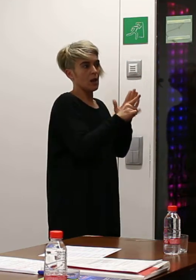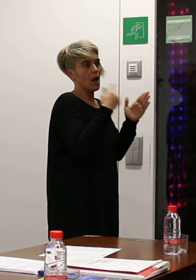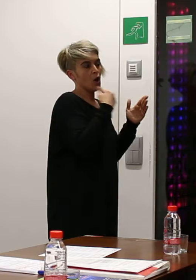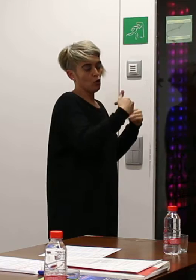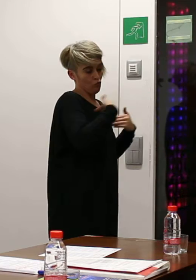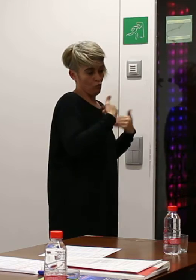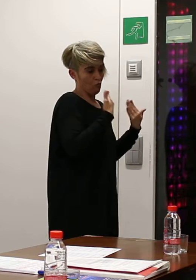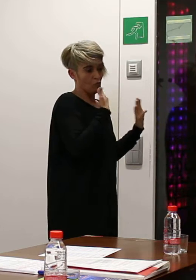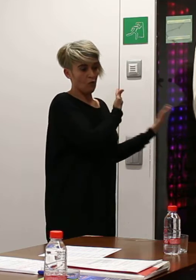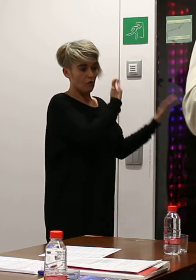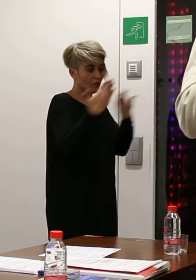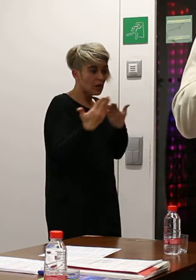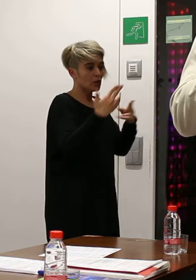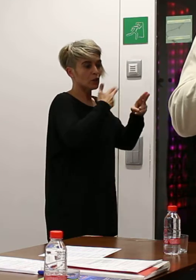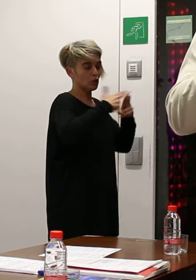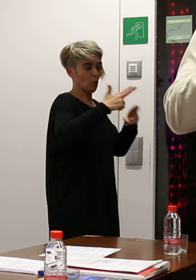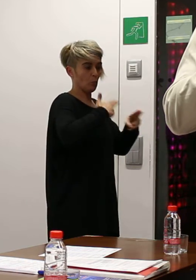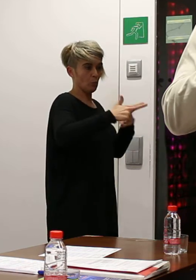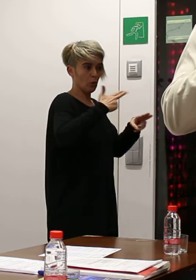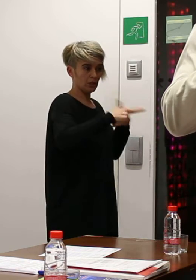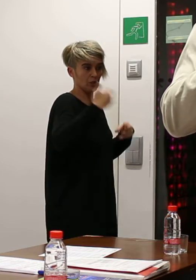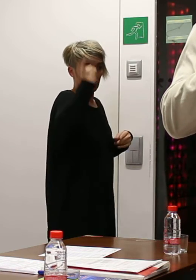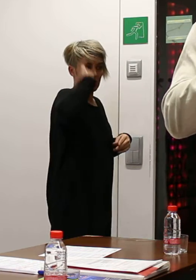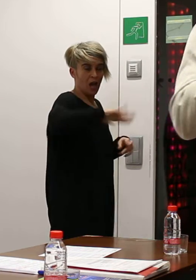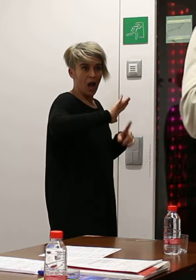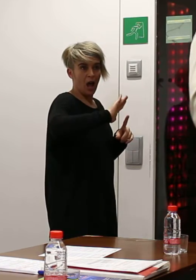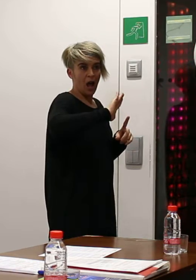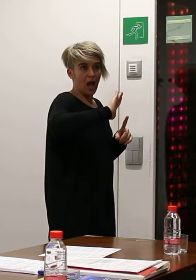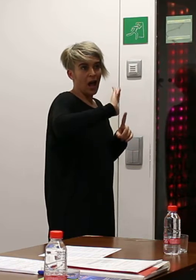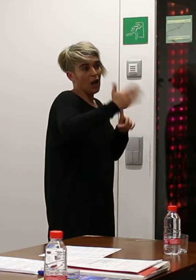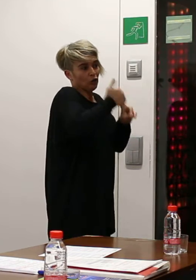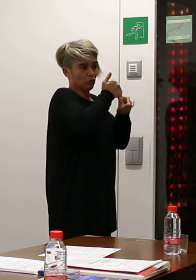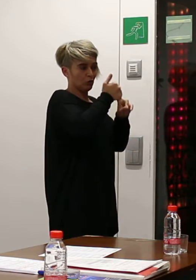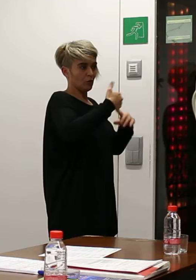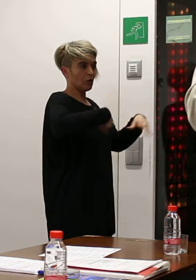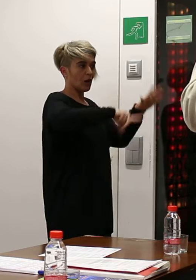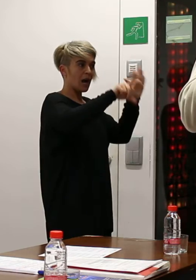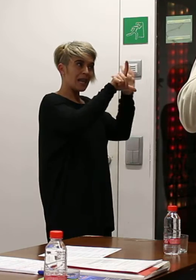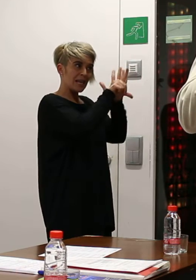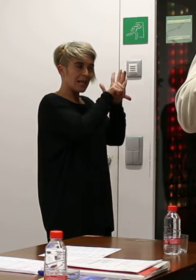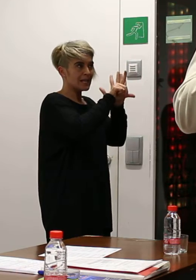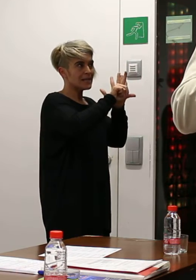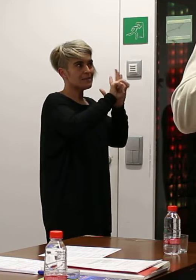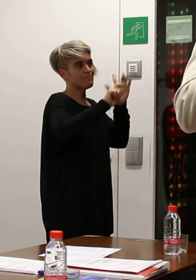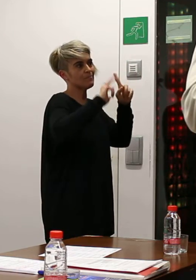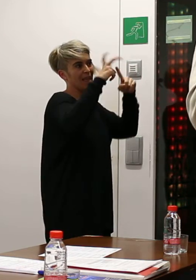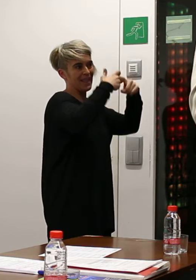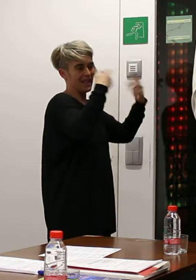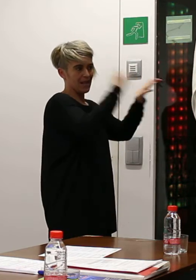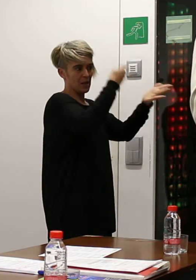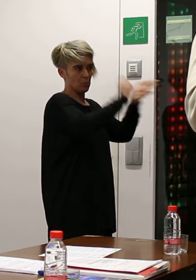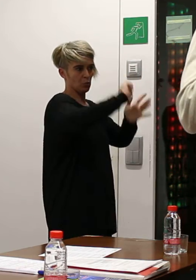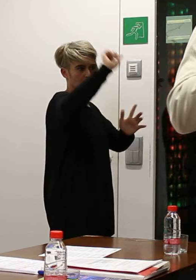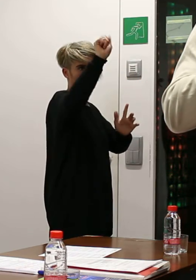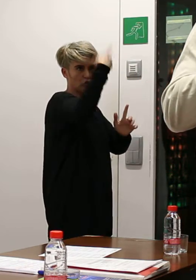final a los políticos que han conseguido el que la ley del impuesto al sol al final pueda acabar por los suelos de una